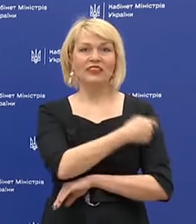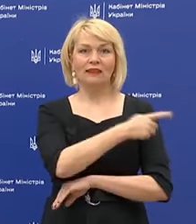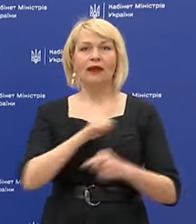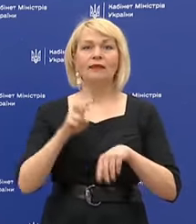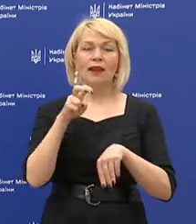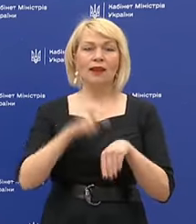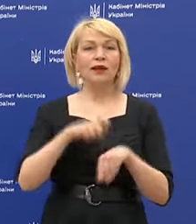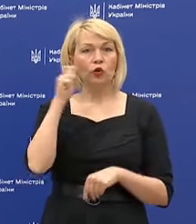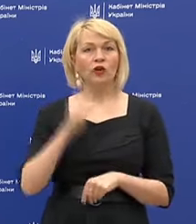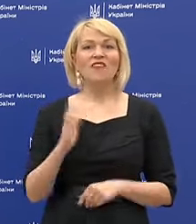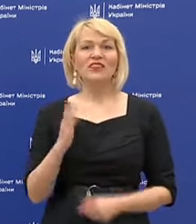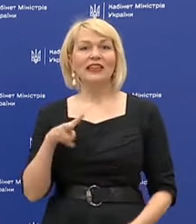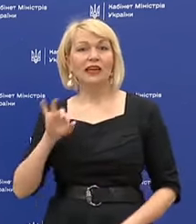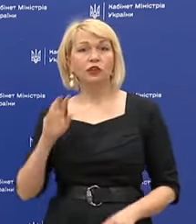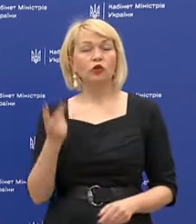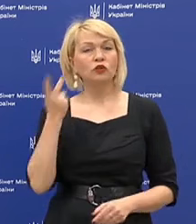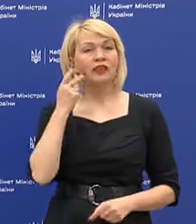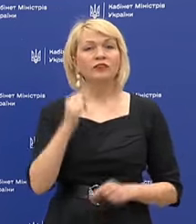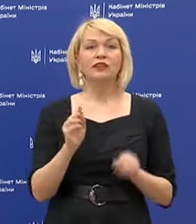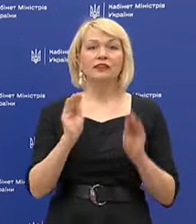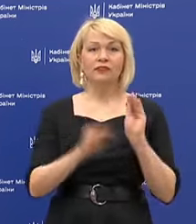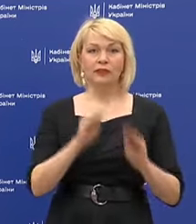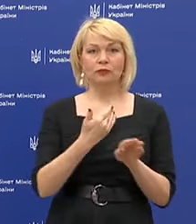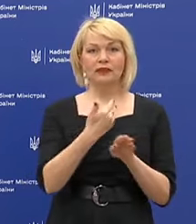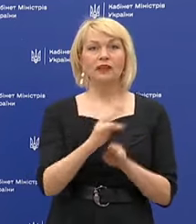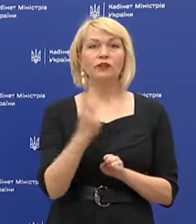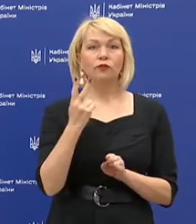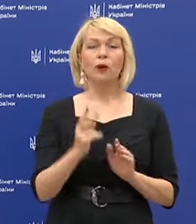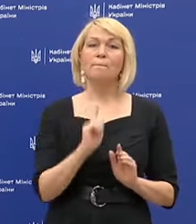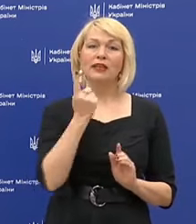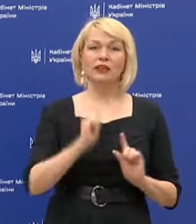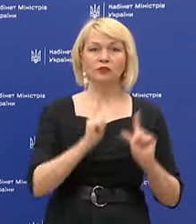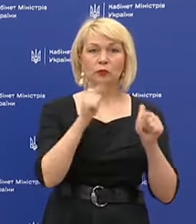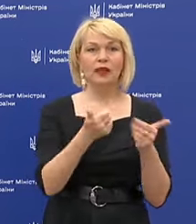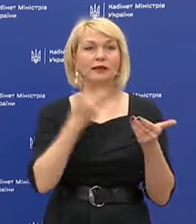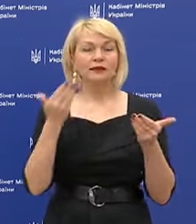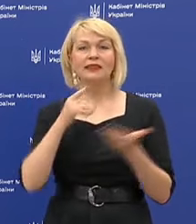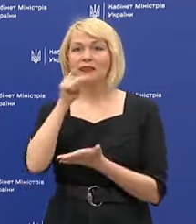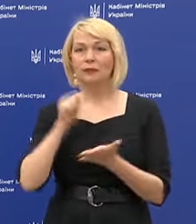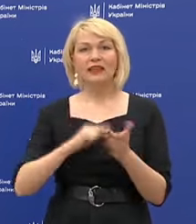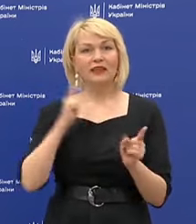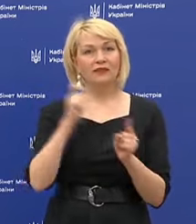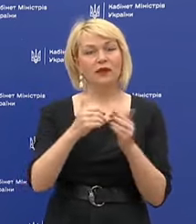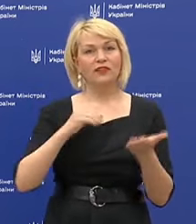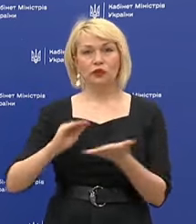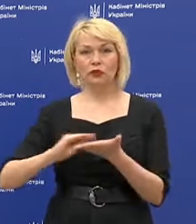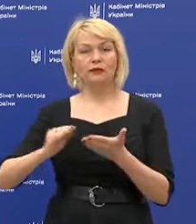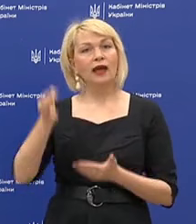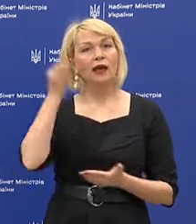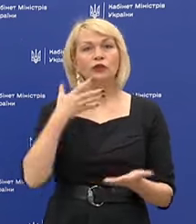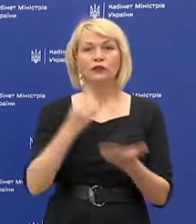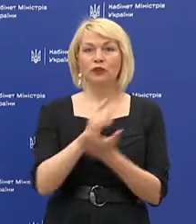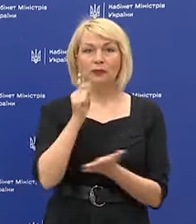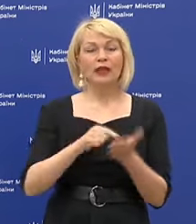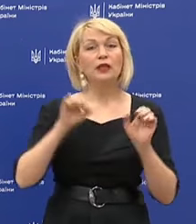Ляшко. Як завжди, їхні виступи складатимуться із двох частин. Спочатку вступна і потім сесія запитань-відповідь від журналістів. Нагадую, що свої